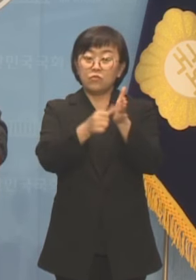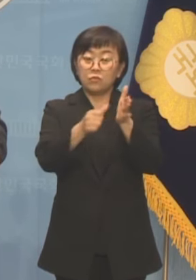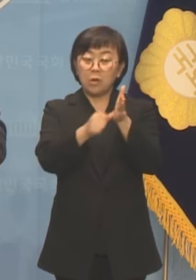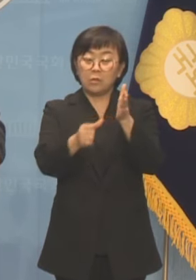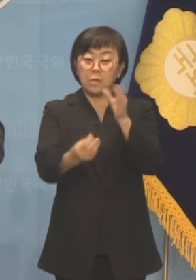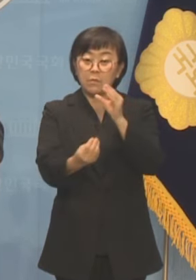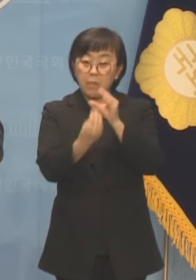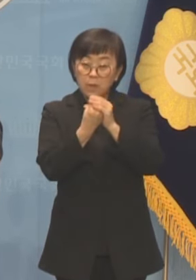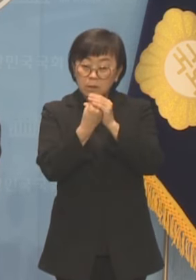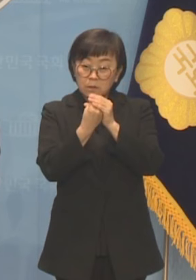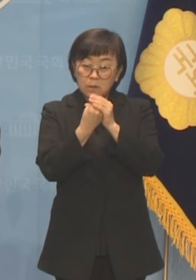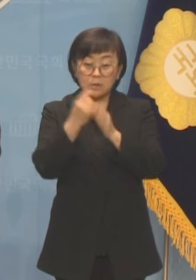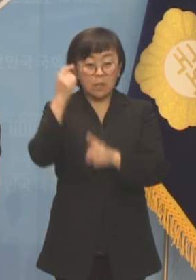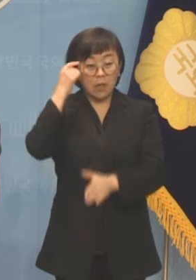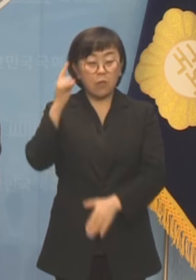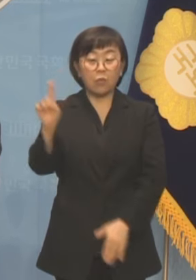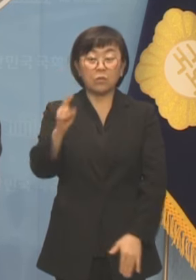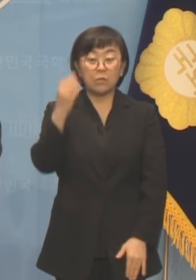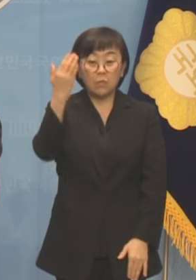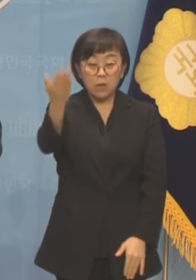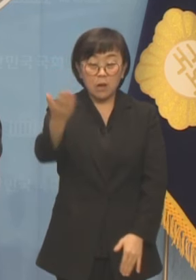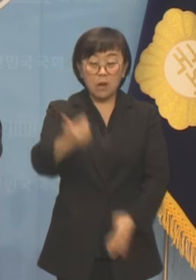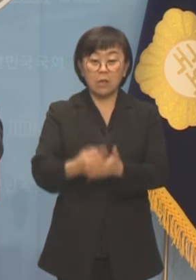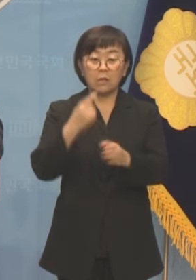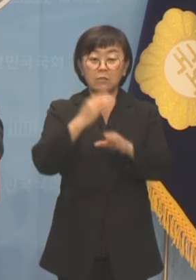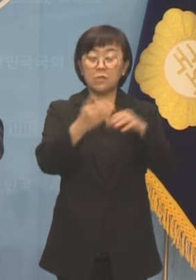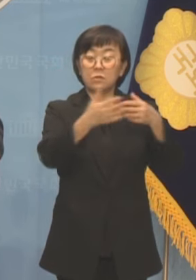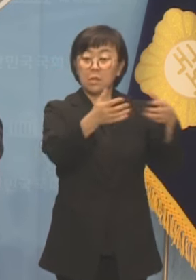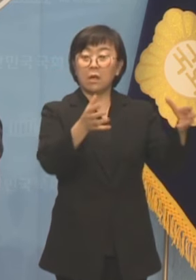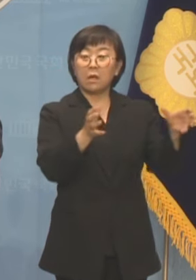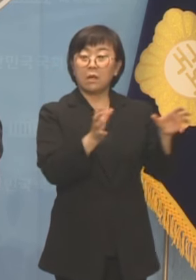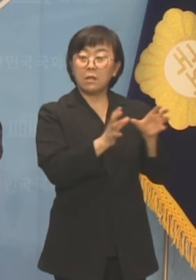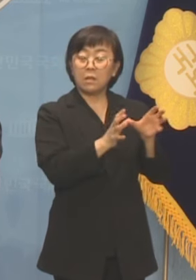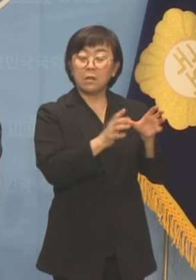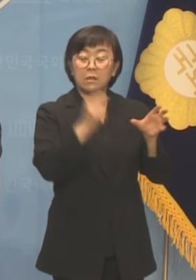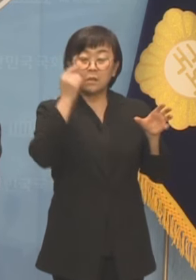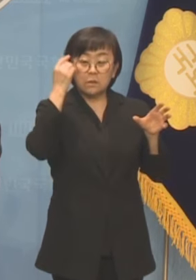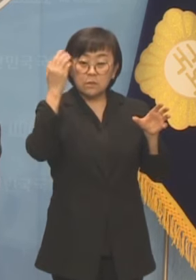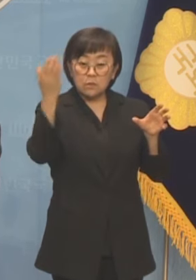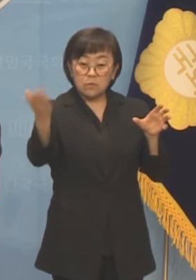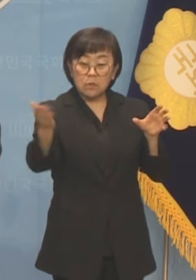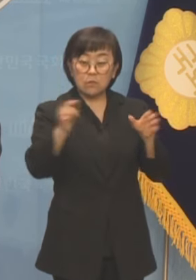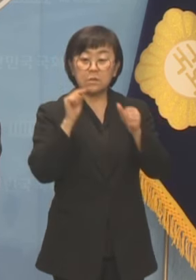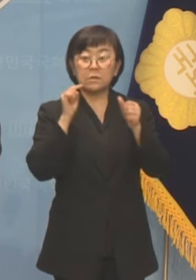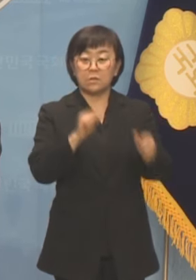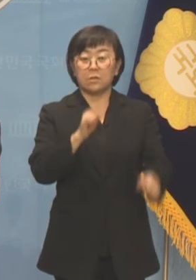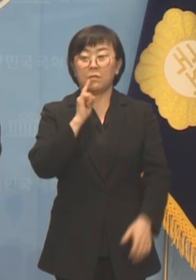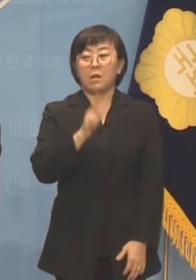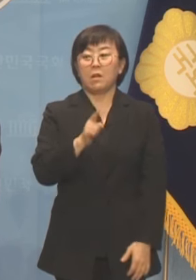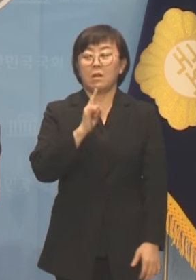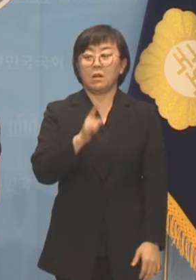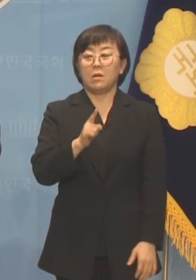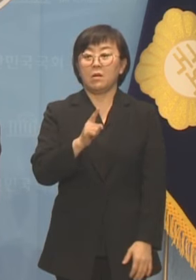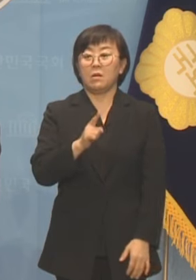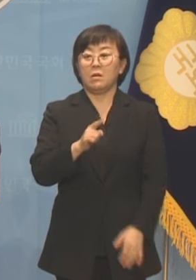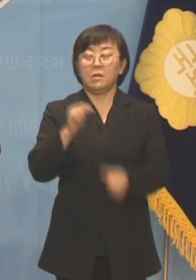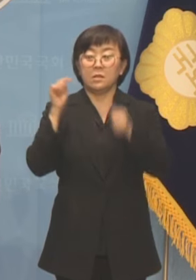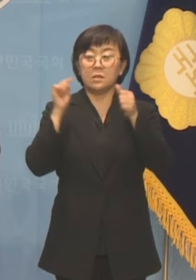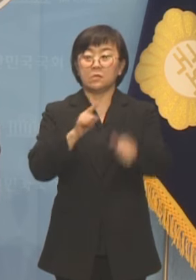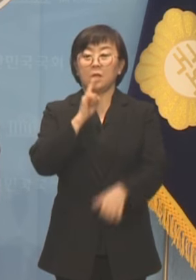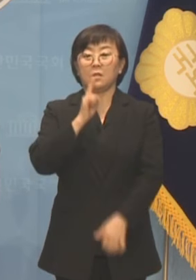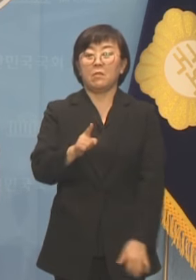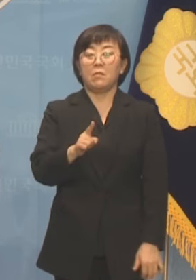문제 어떻게 생각하냐 하니까 민주당이 그거 질문하라고 시켰죠 그렇게 시키고